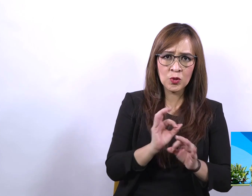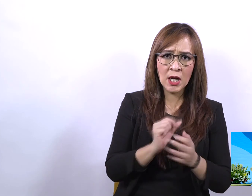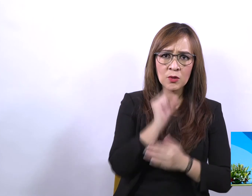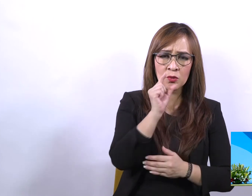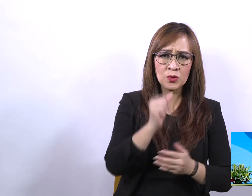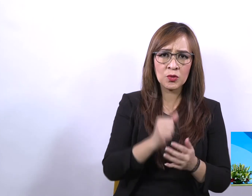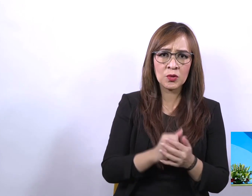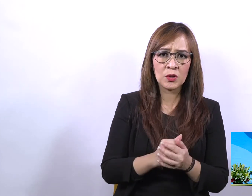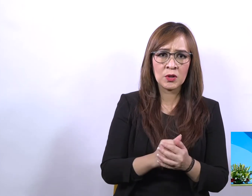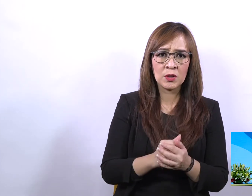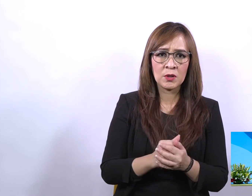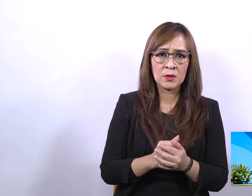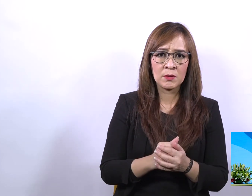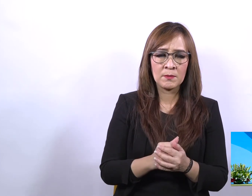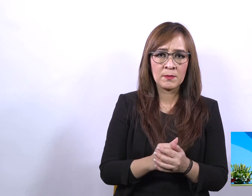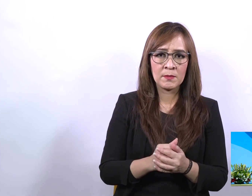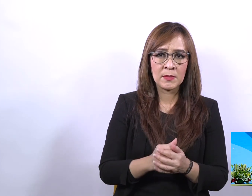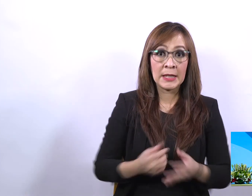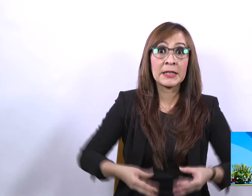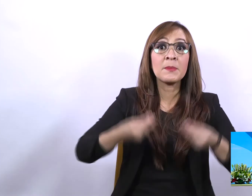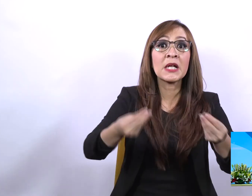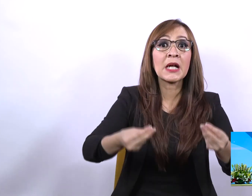Hai penting untuk melayani